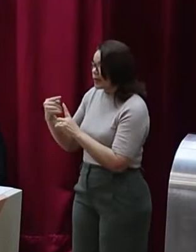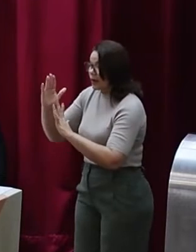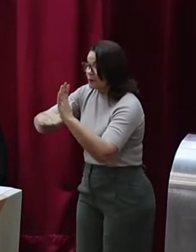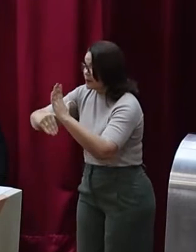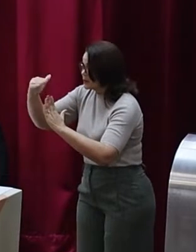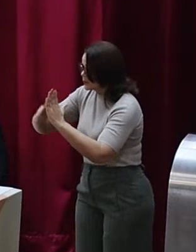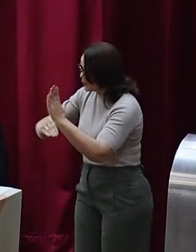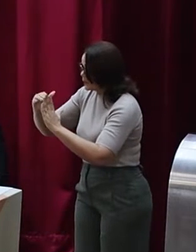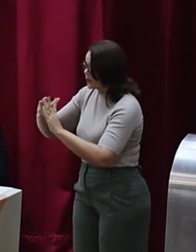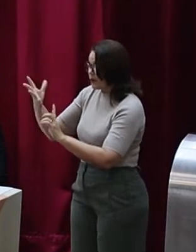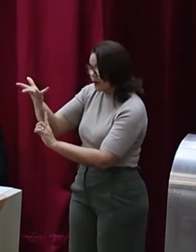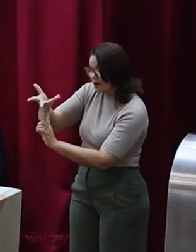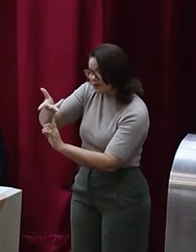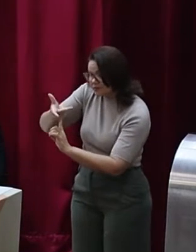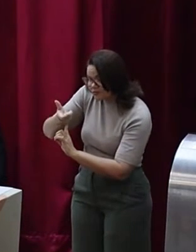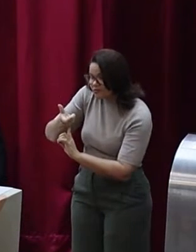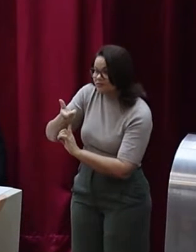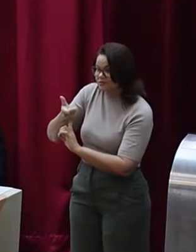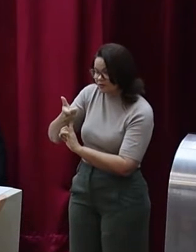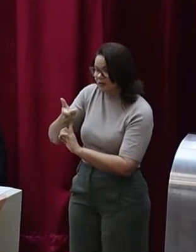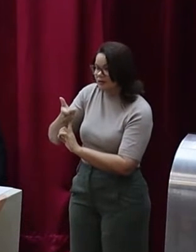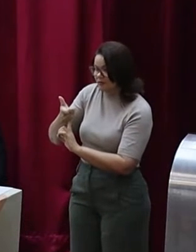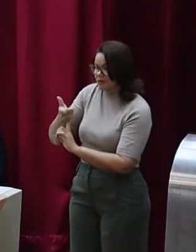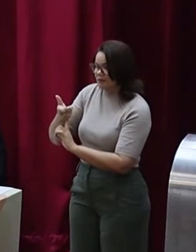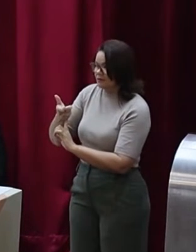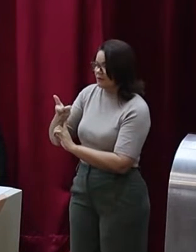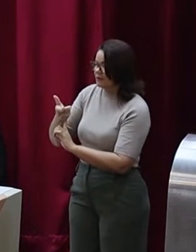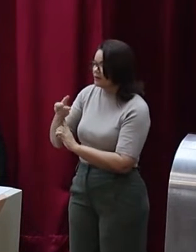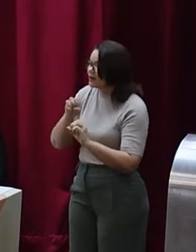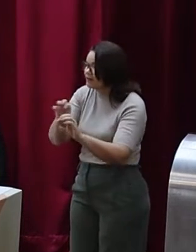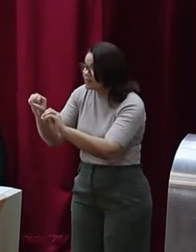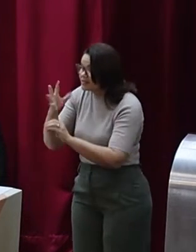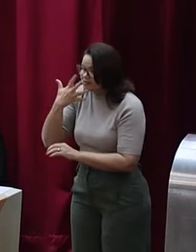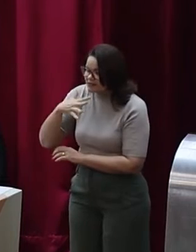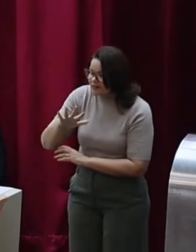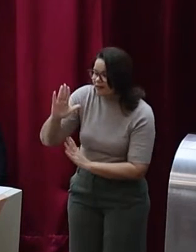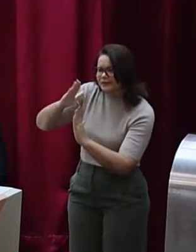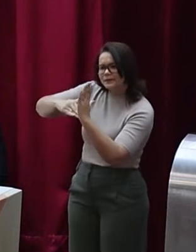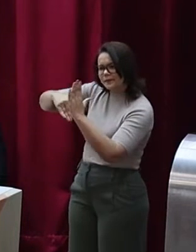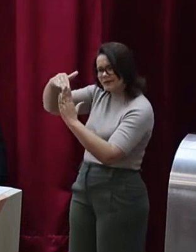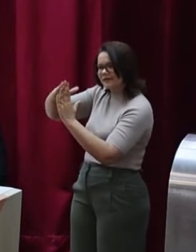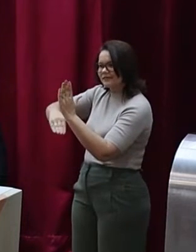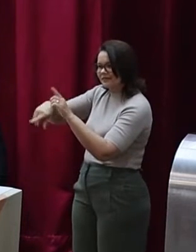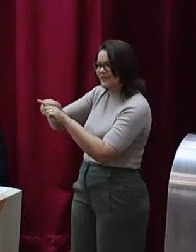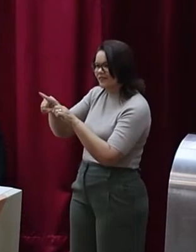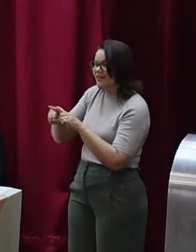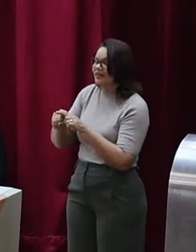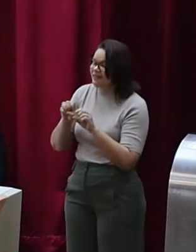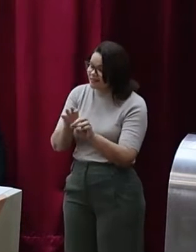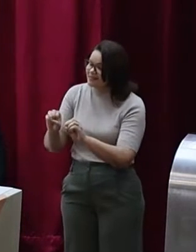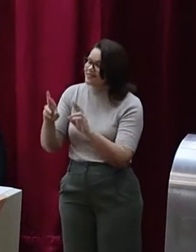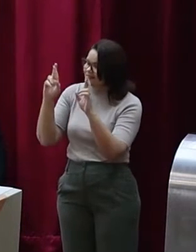artista plástica, visual, e ela ensina as crianças também a pintarem, né, e ensina esperança para